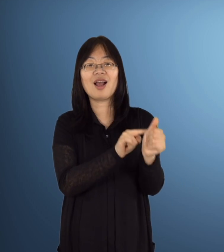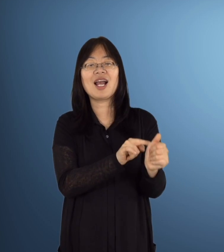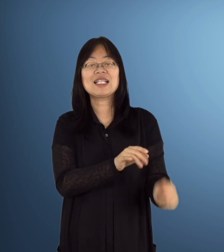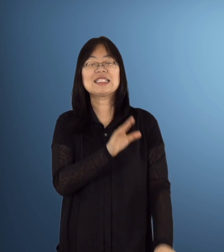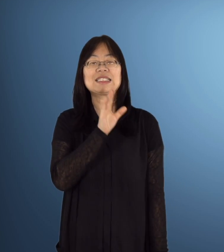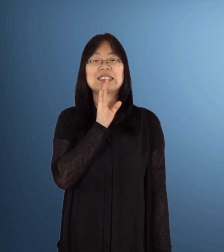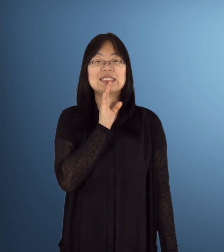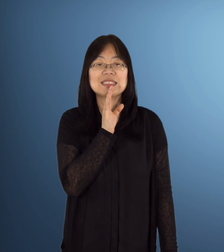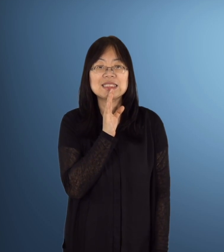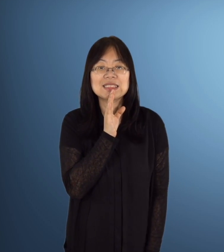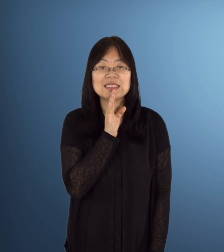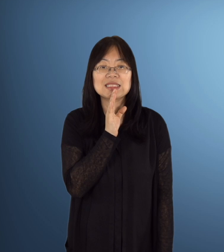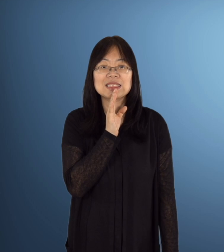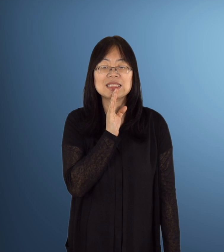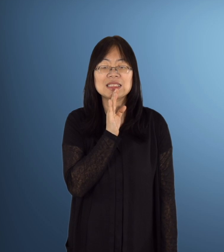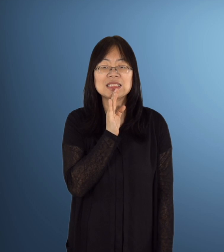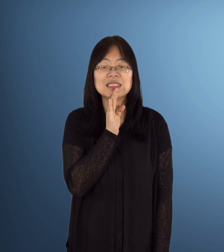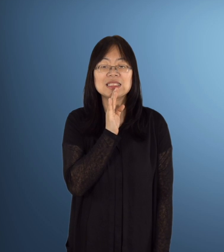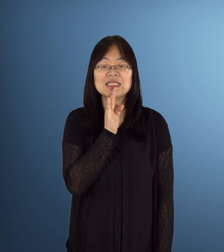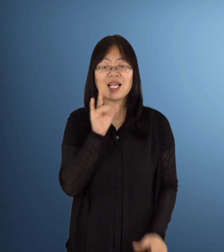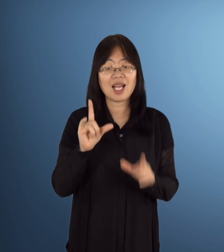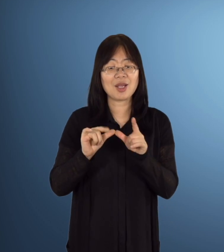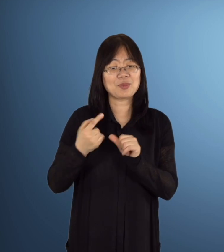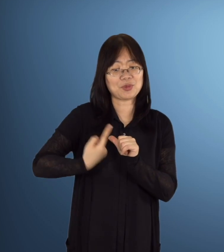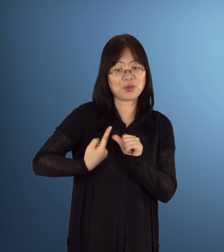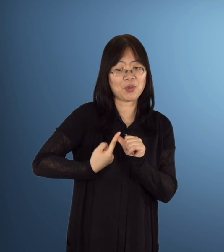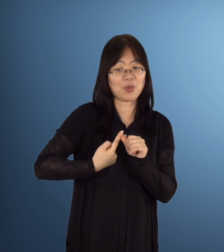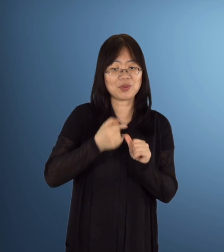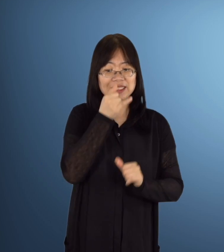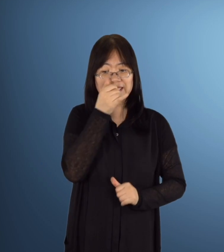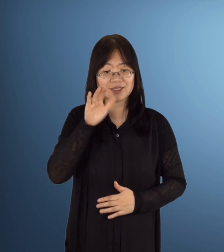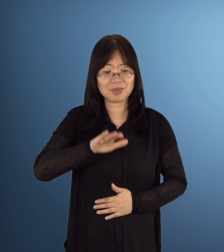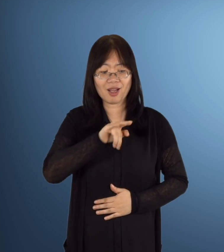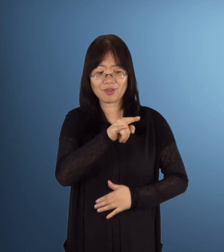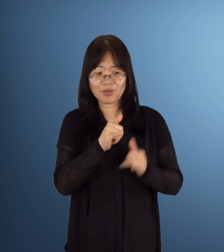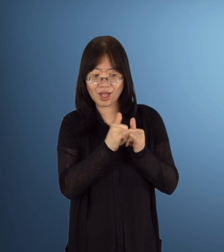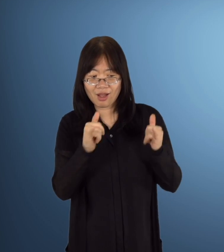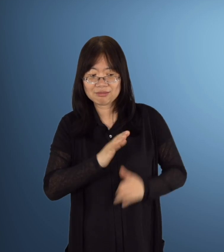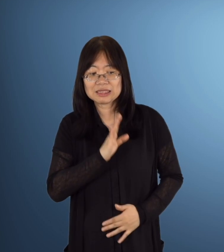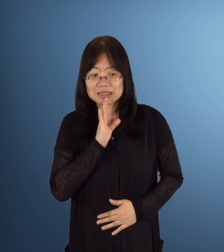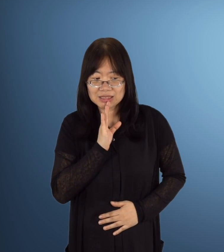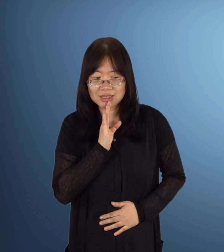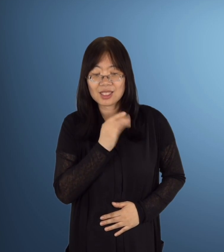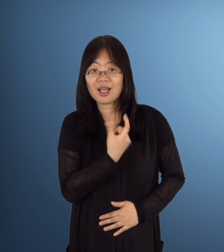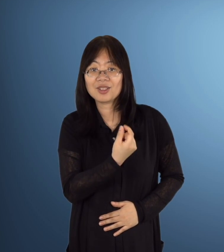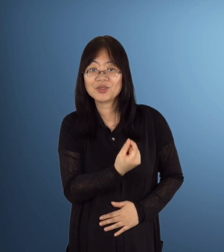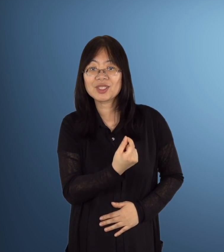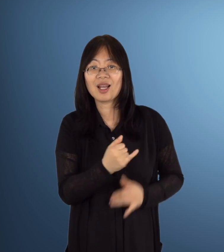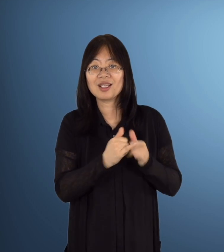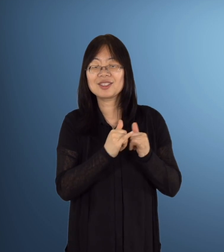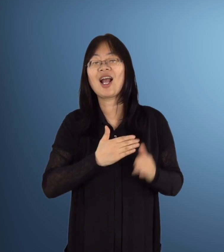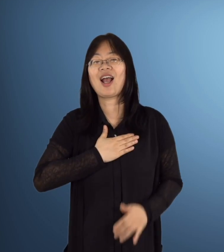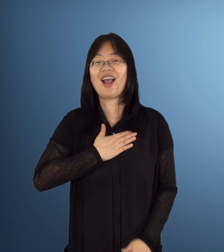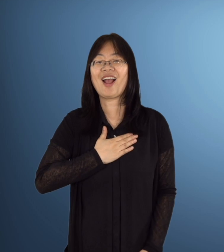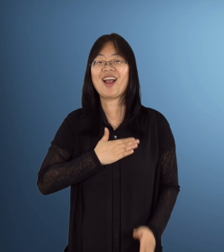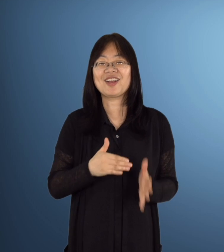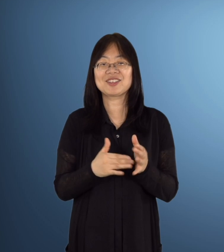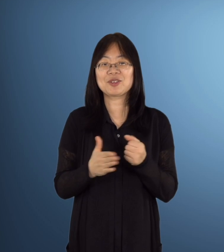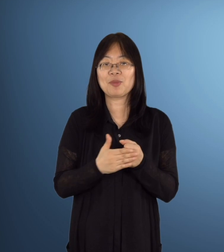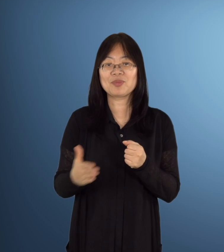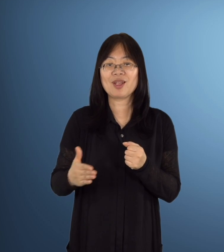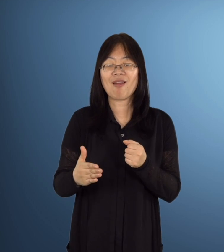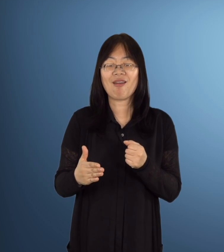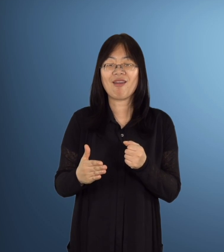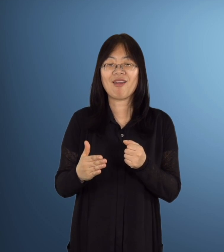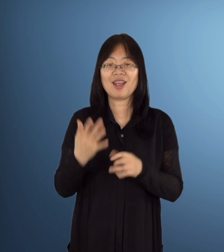참 일부 욕은 많이 먹는 경우는 있어도 저 사람이 진짜구나. 여러분, 사람들은 알아요.